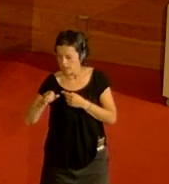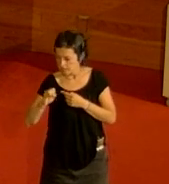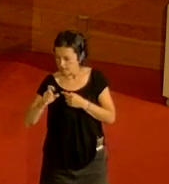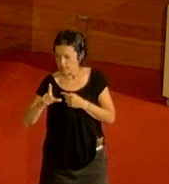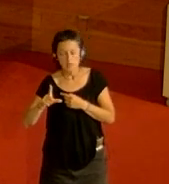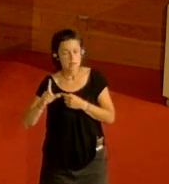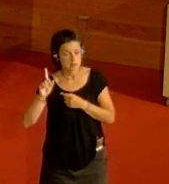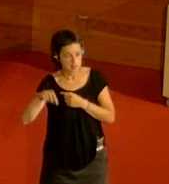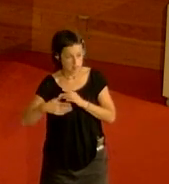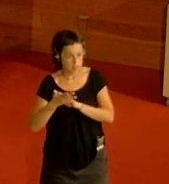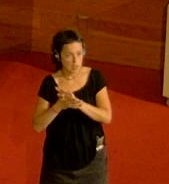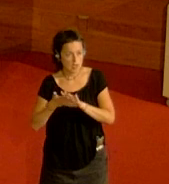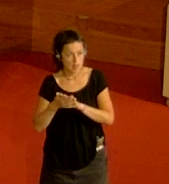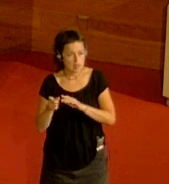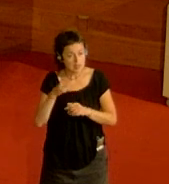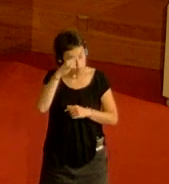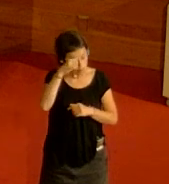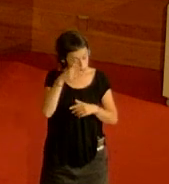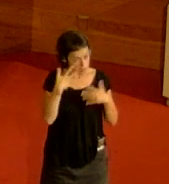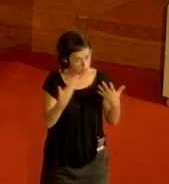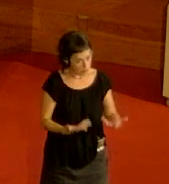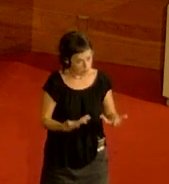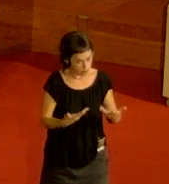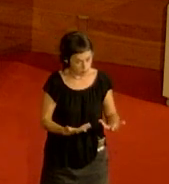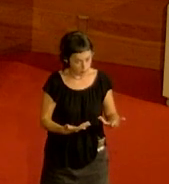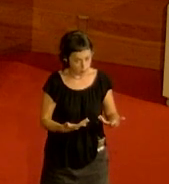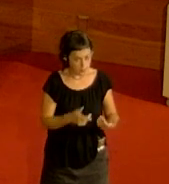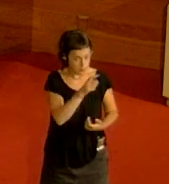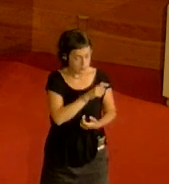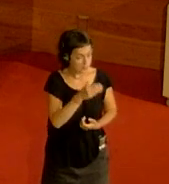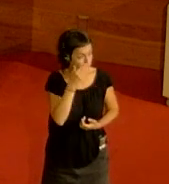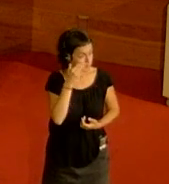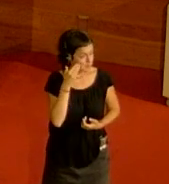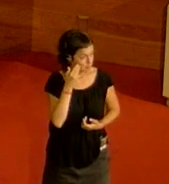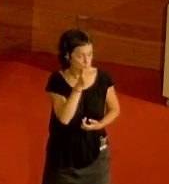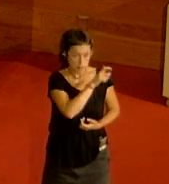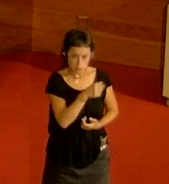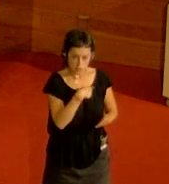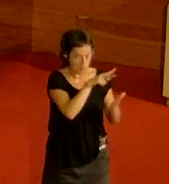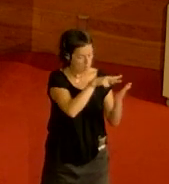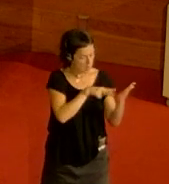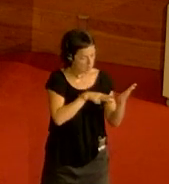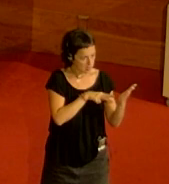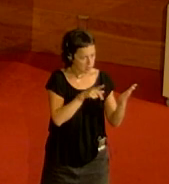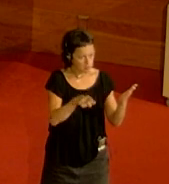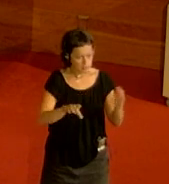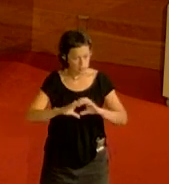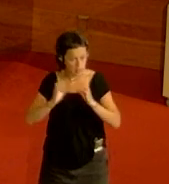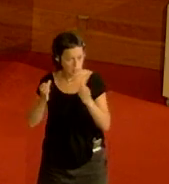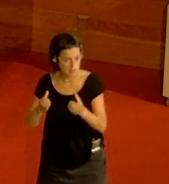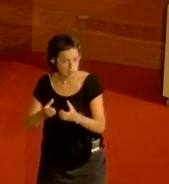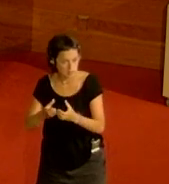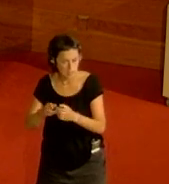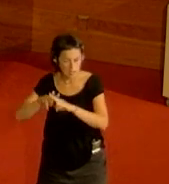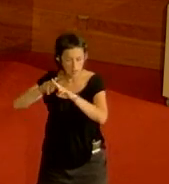como en la cultura contemporánea mientras los privilegiados son leídos por personas cada vez más las masas son leídas por máquinas